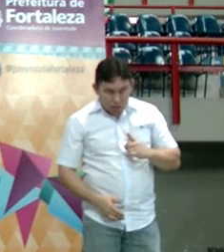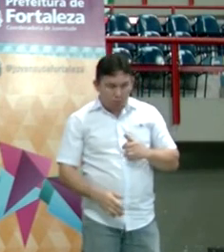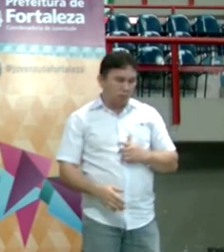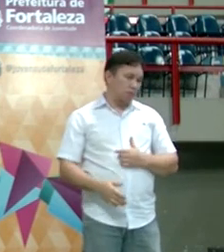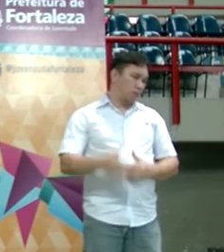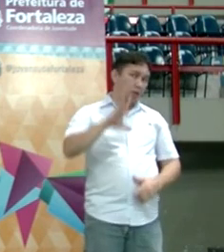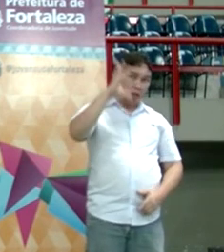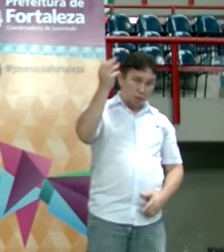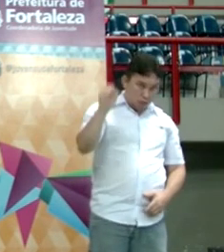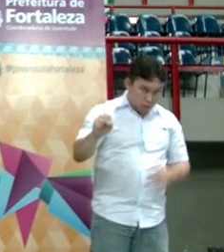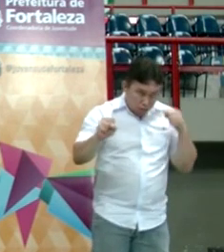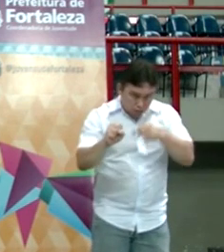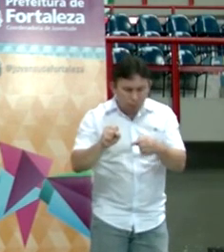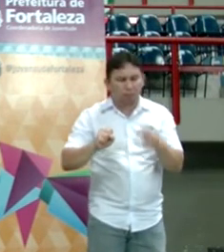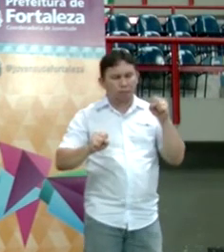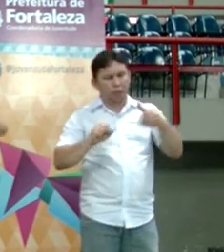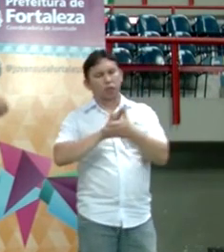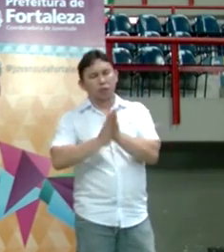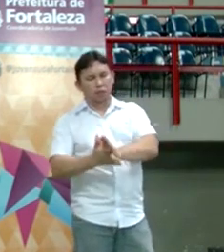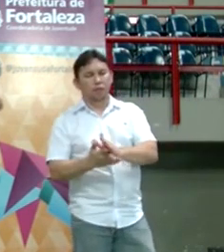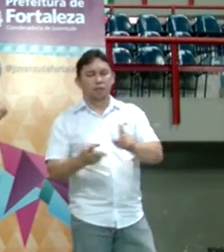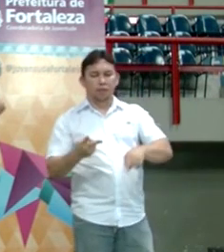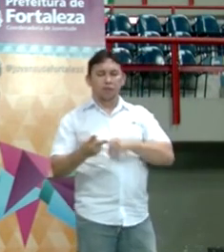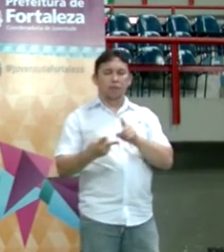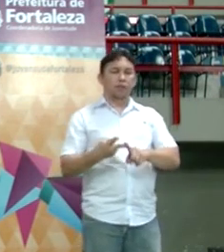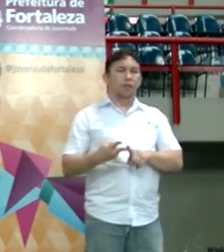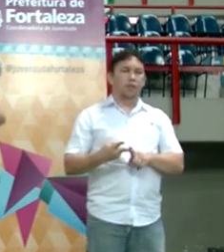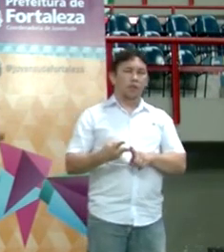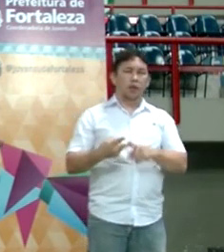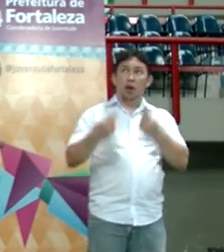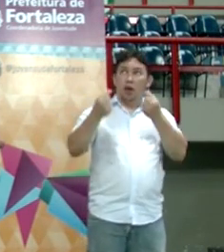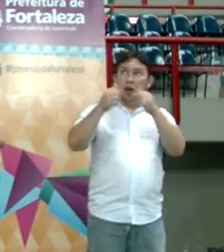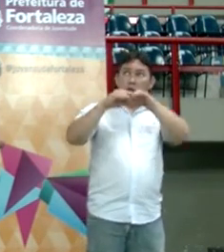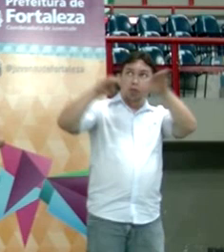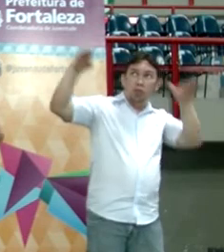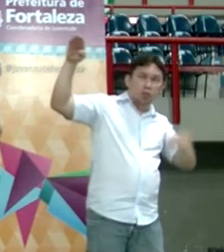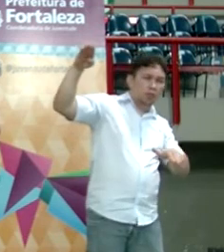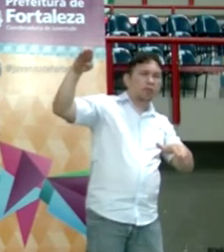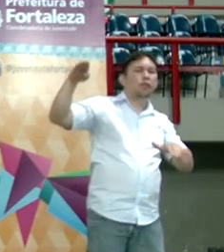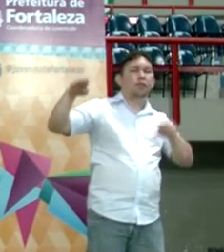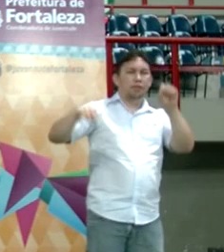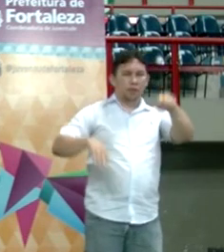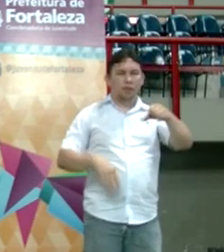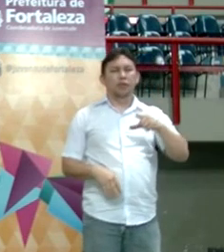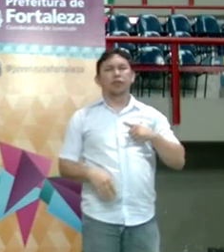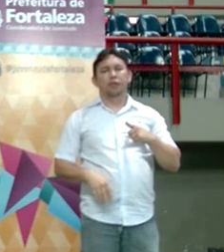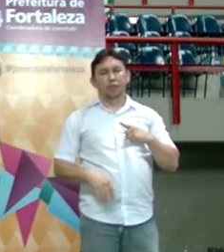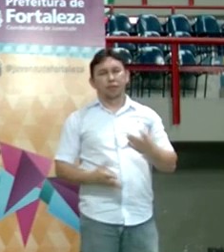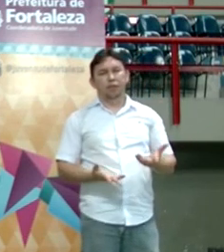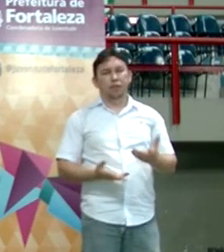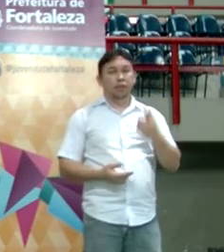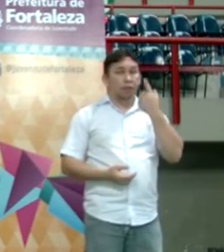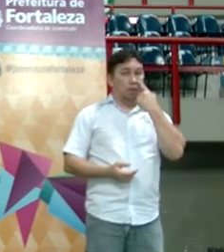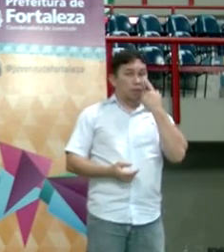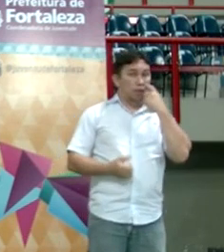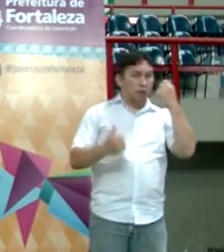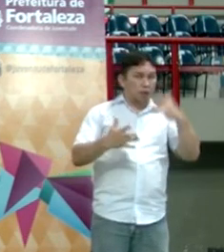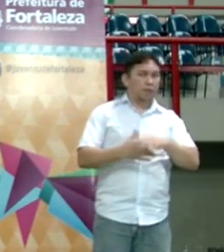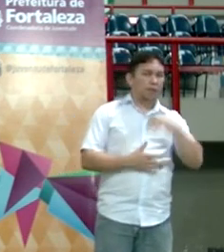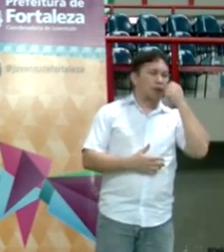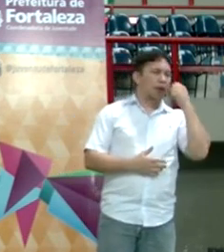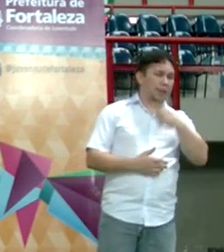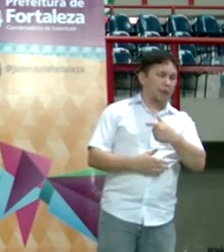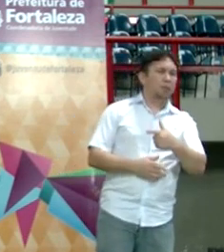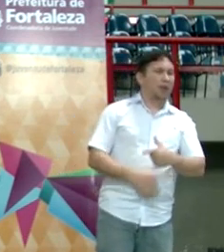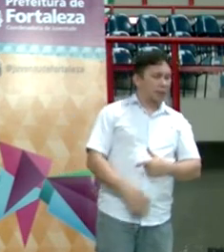África do Sul? Sim. Existe distância econômica entre brancos e negros? Sim. Até, olhe, é até piada de